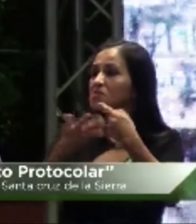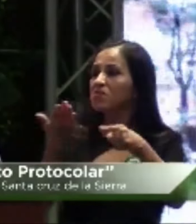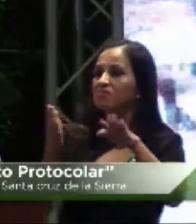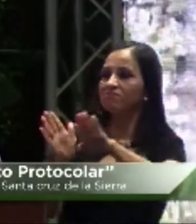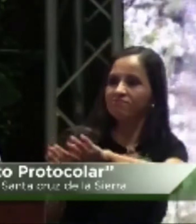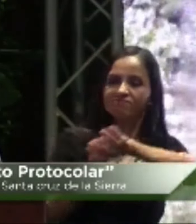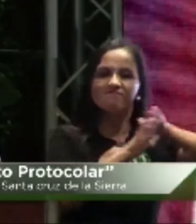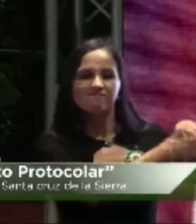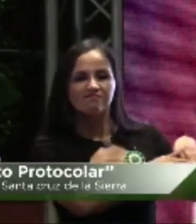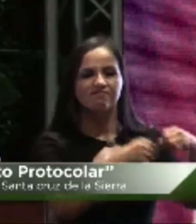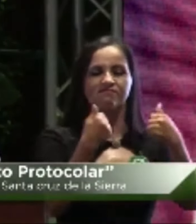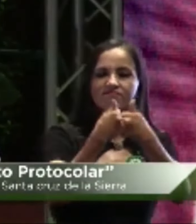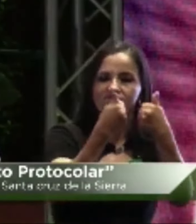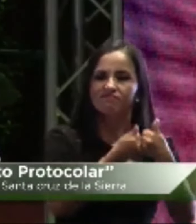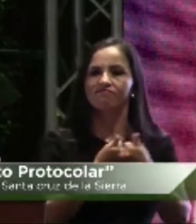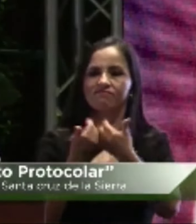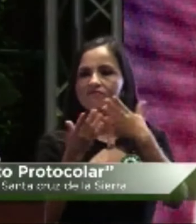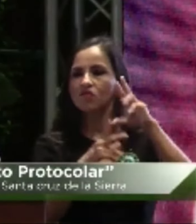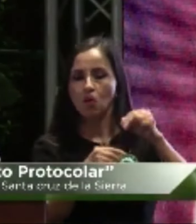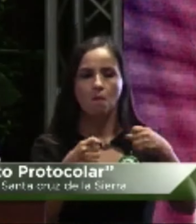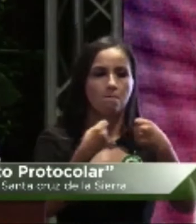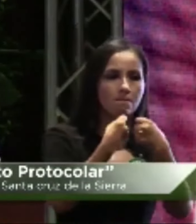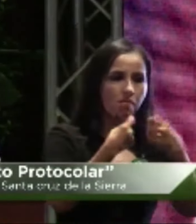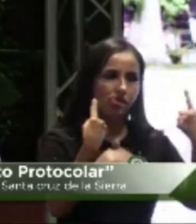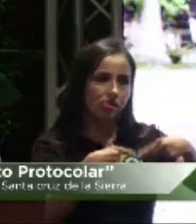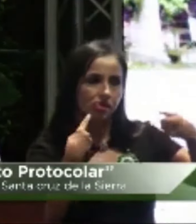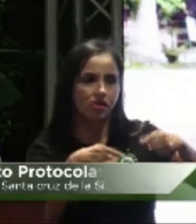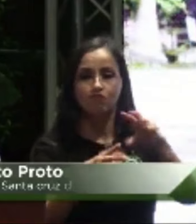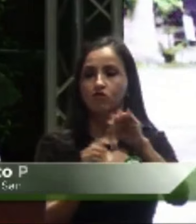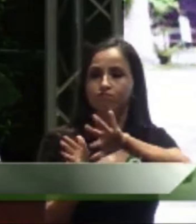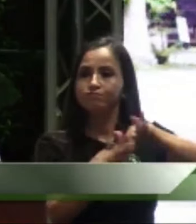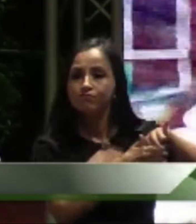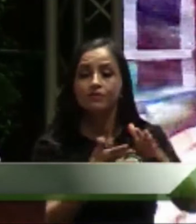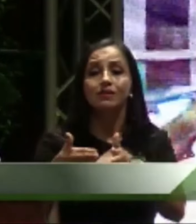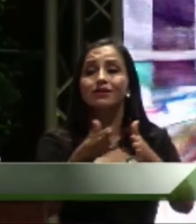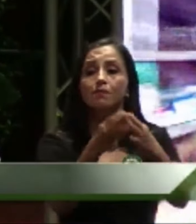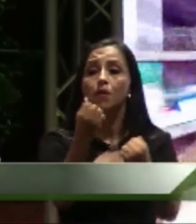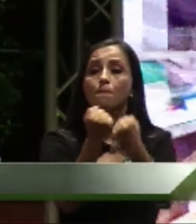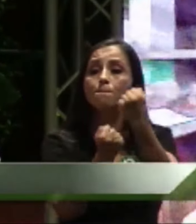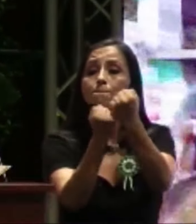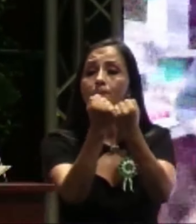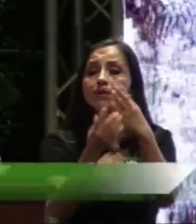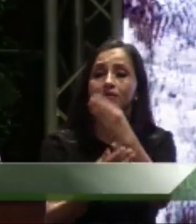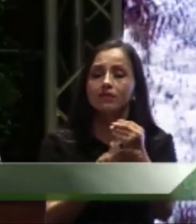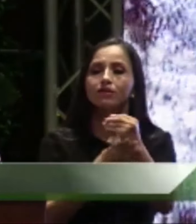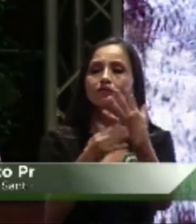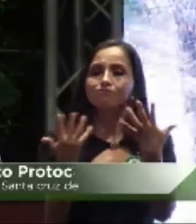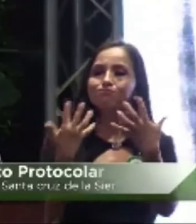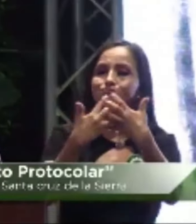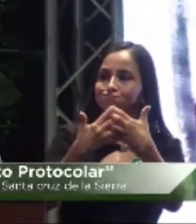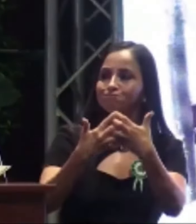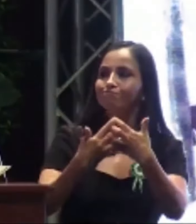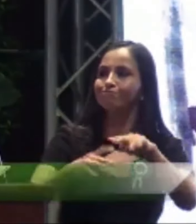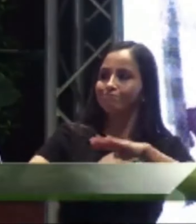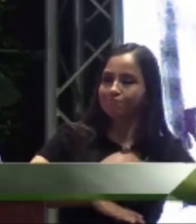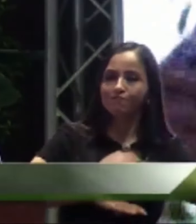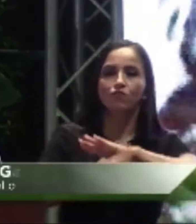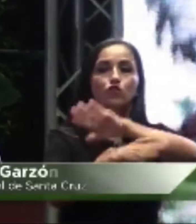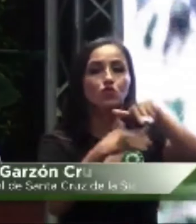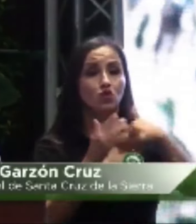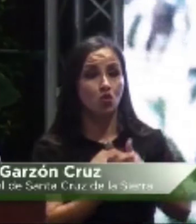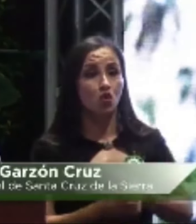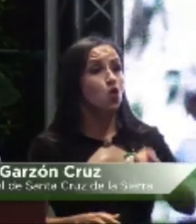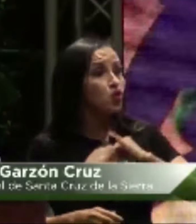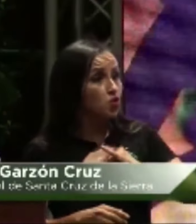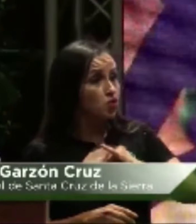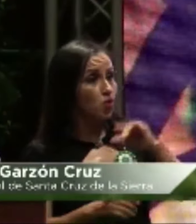las confrontaciones y abrir definitivamente caminos y la cooperación y la concordia entre todos. Nunca he